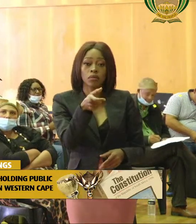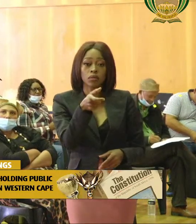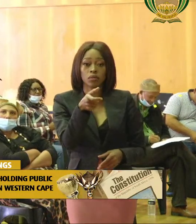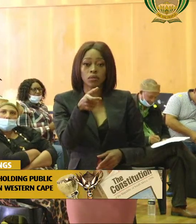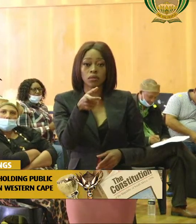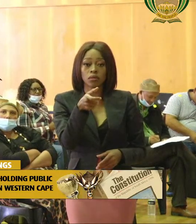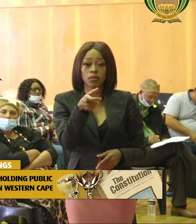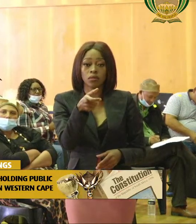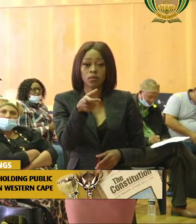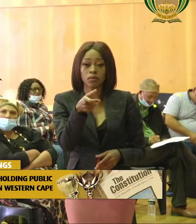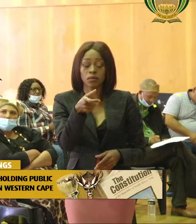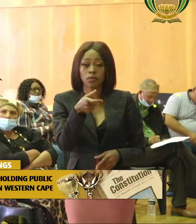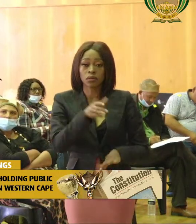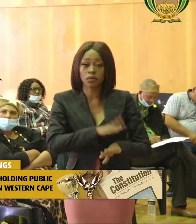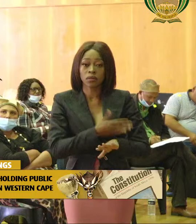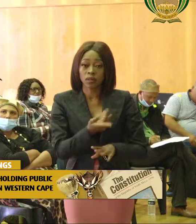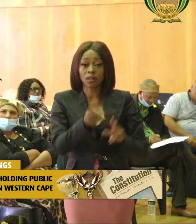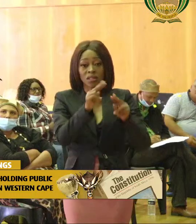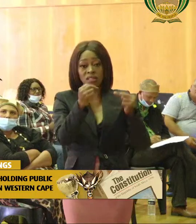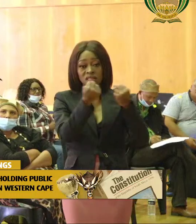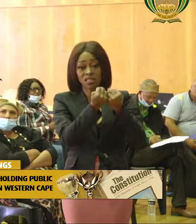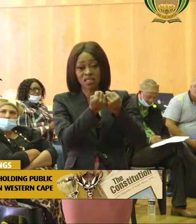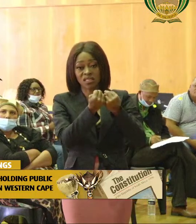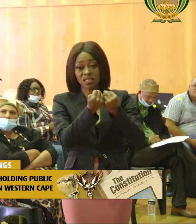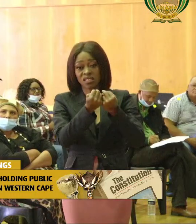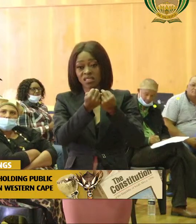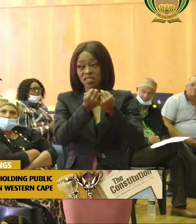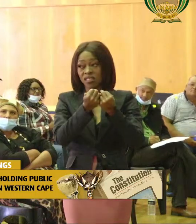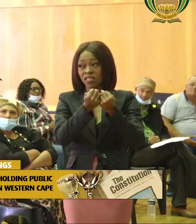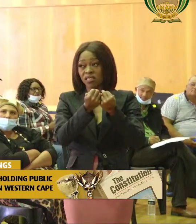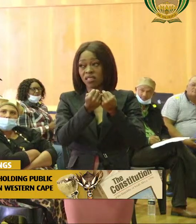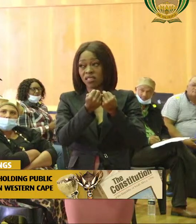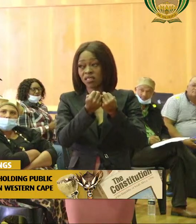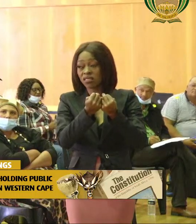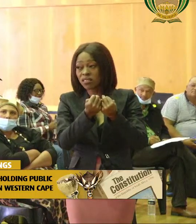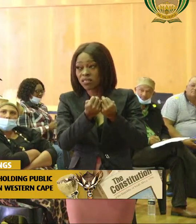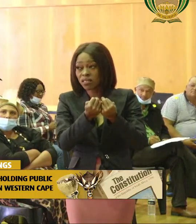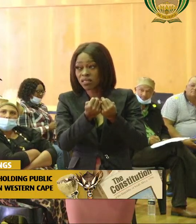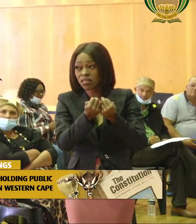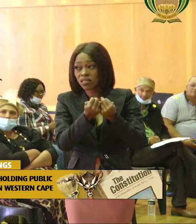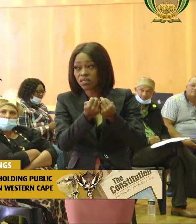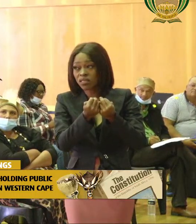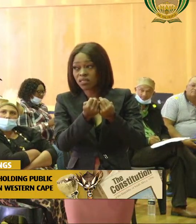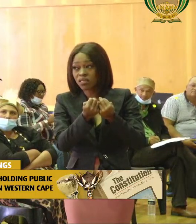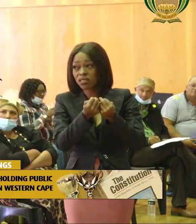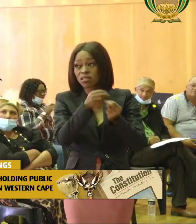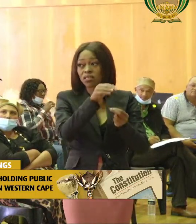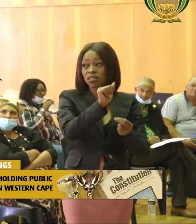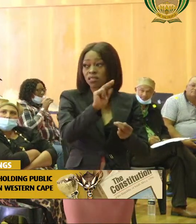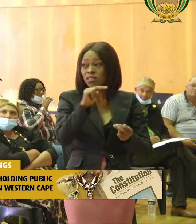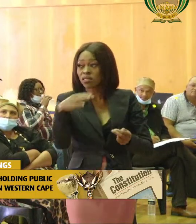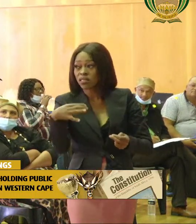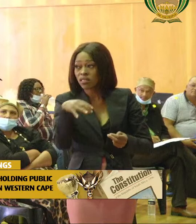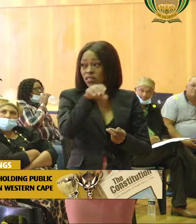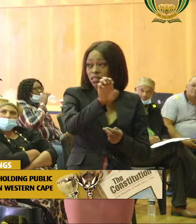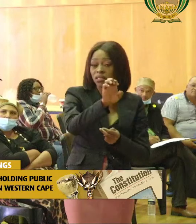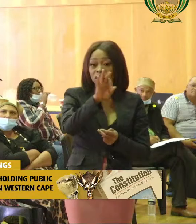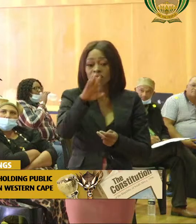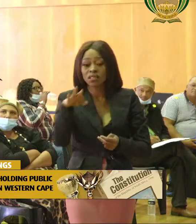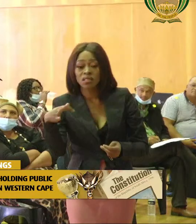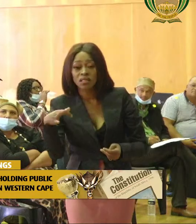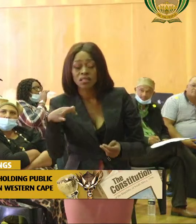duidelik. Aan die nasionale party, aan die DA, aan die ANC, aan die EFF